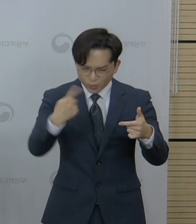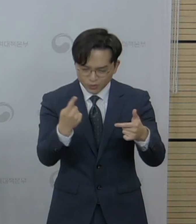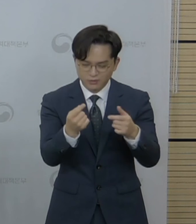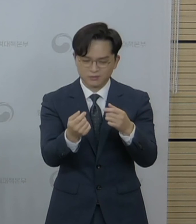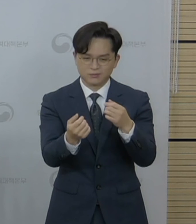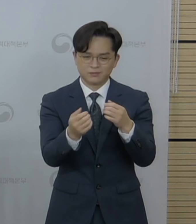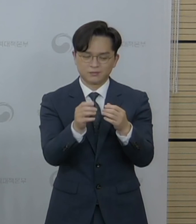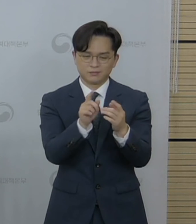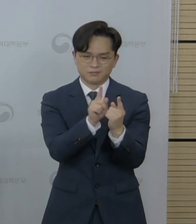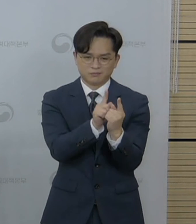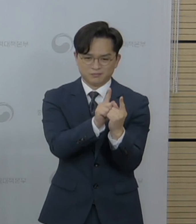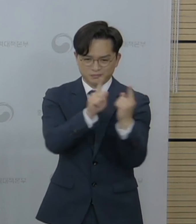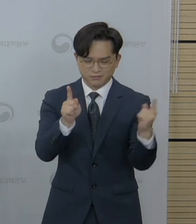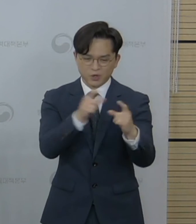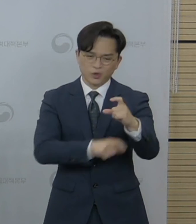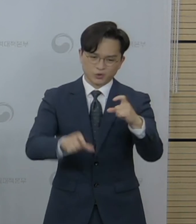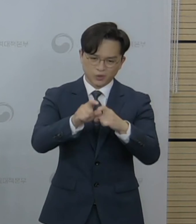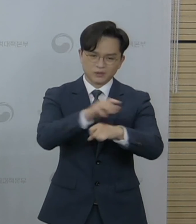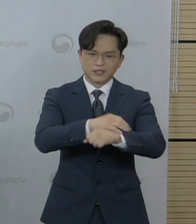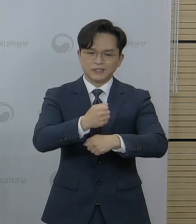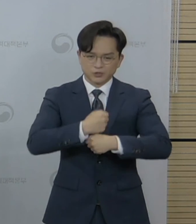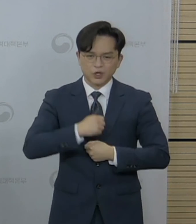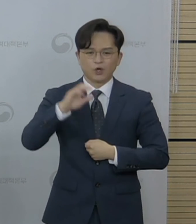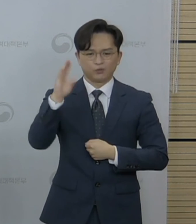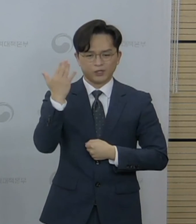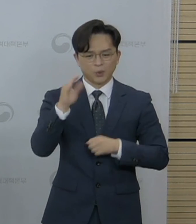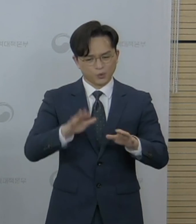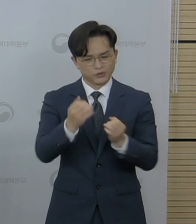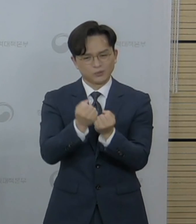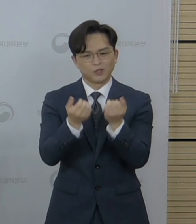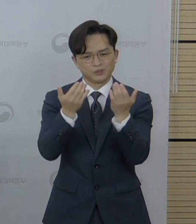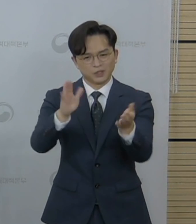없음이 무척이나 안타깝고 송구스럽습니다.